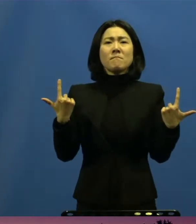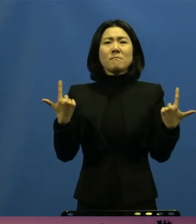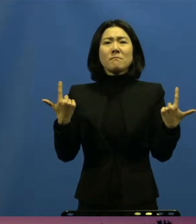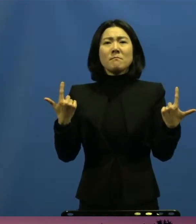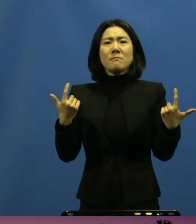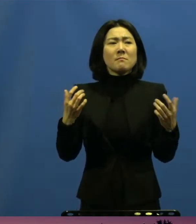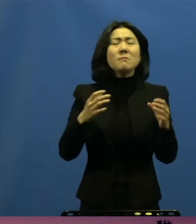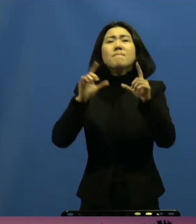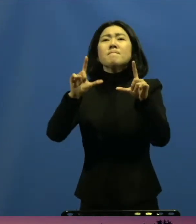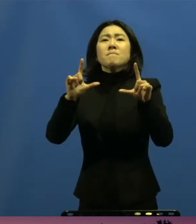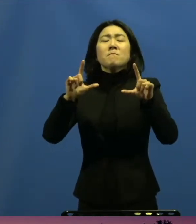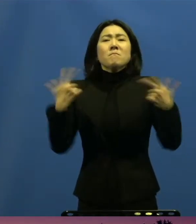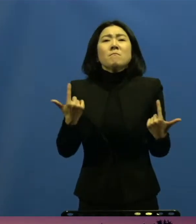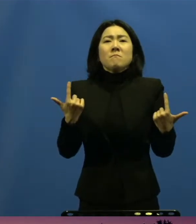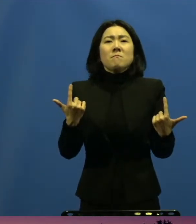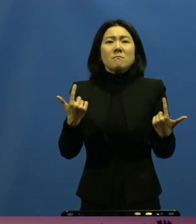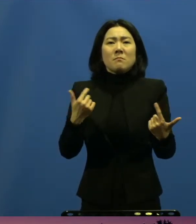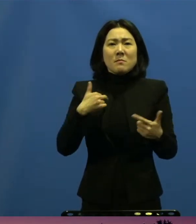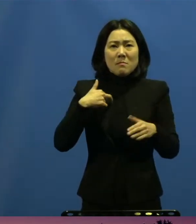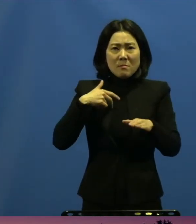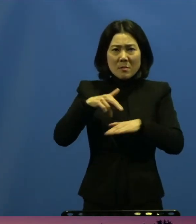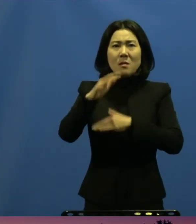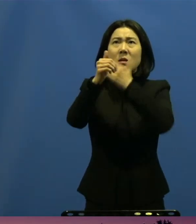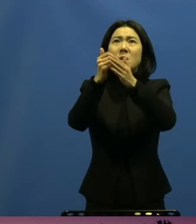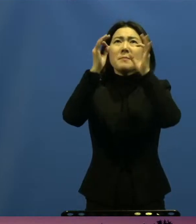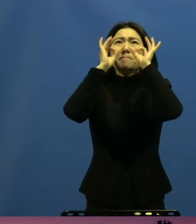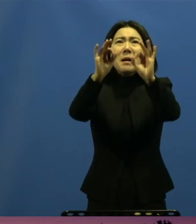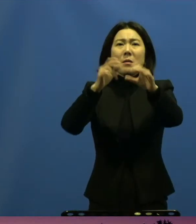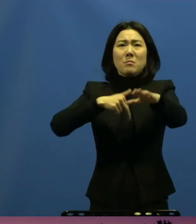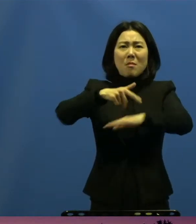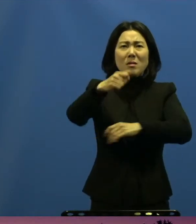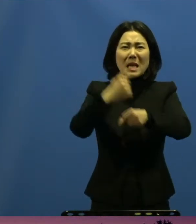영광을 하나님께서 허락해 주실 줄로 믿습니다.